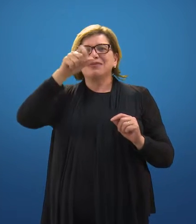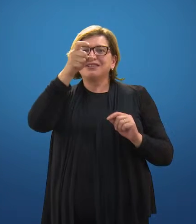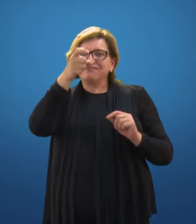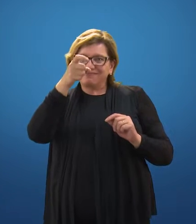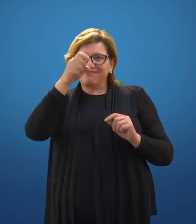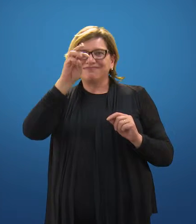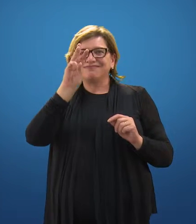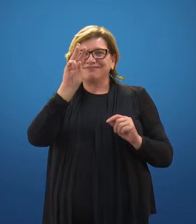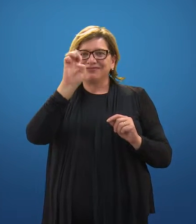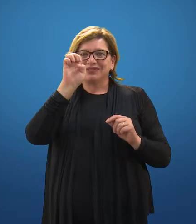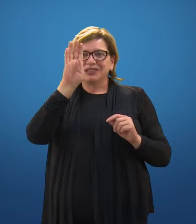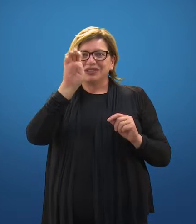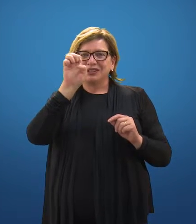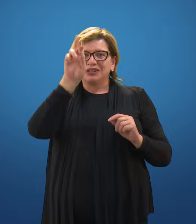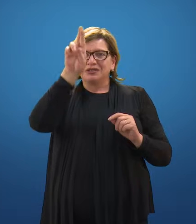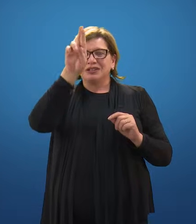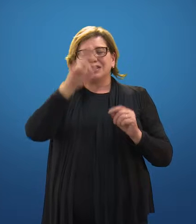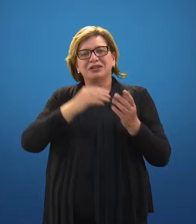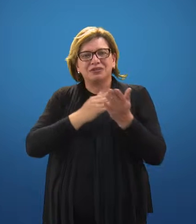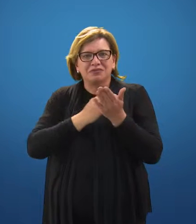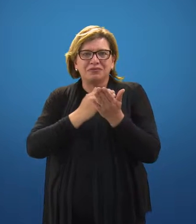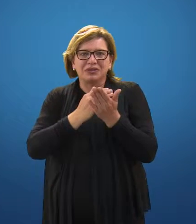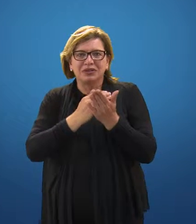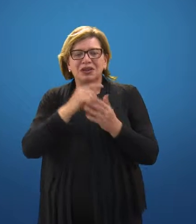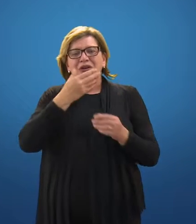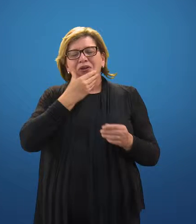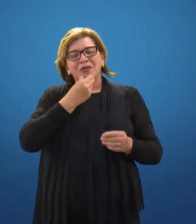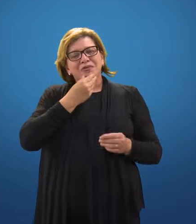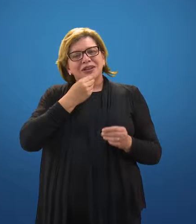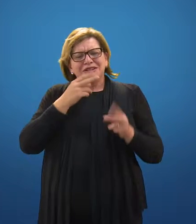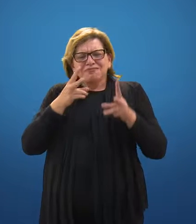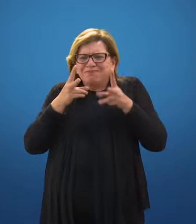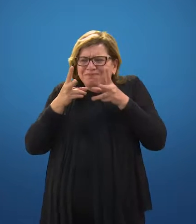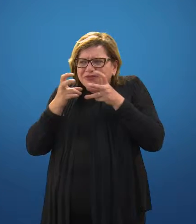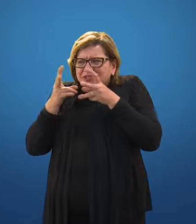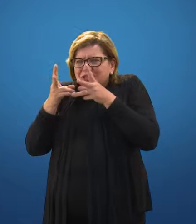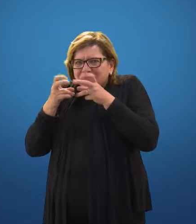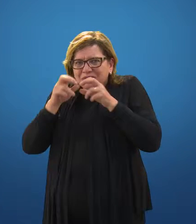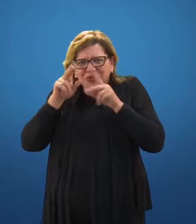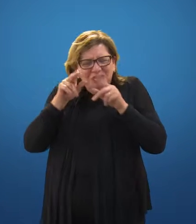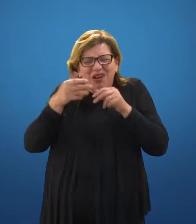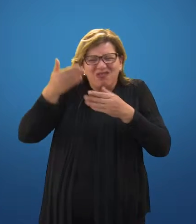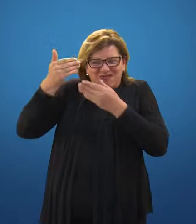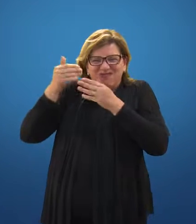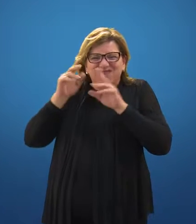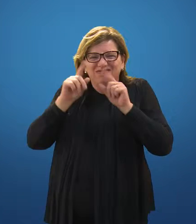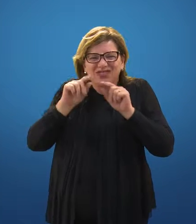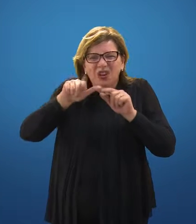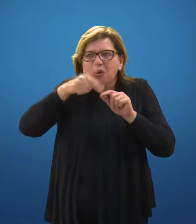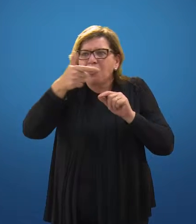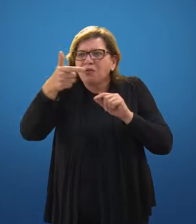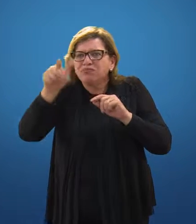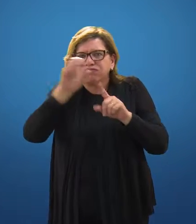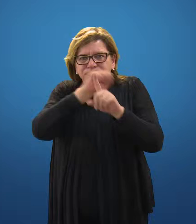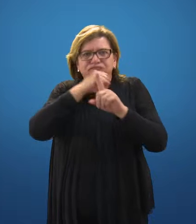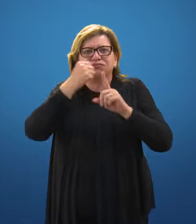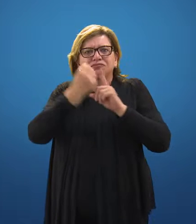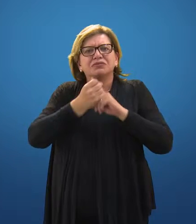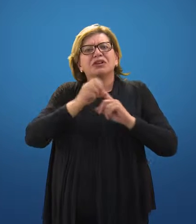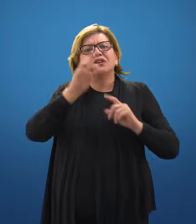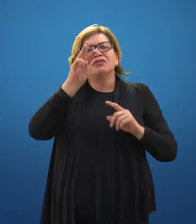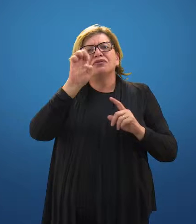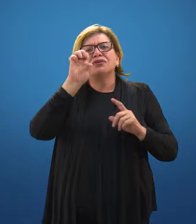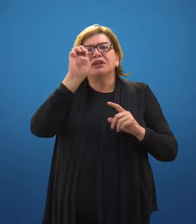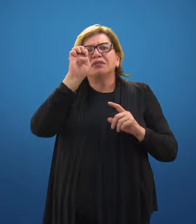Weber. Inicialmente, Weber, ele verifica, assim como todos os outros sociólogos da época,